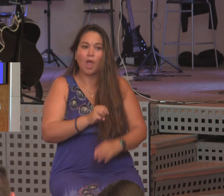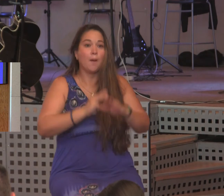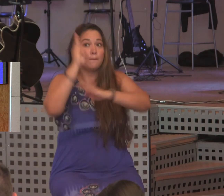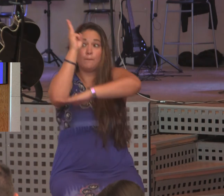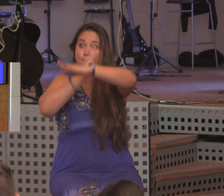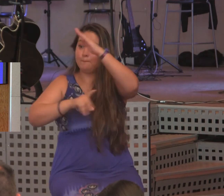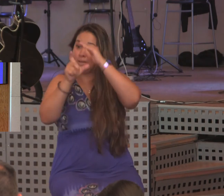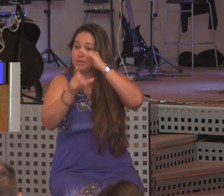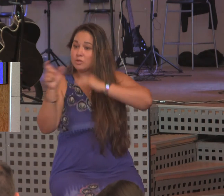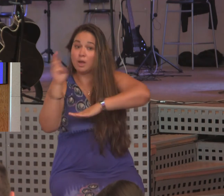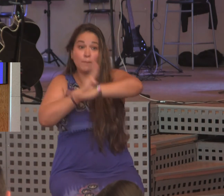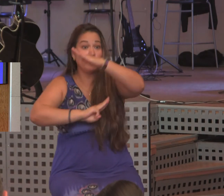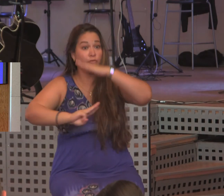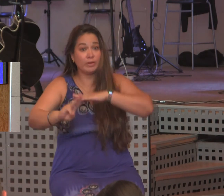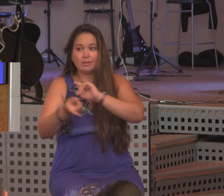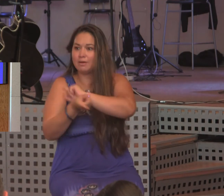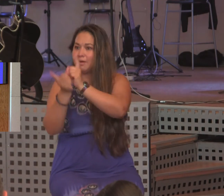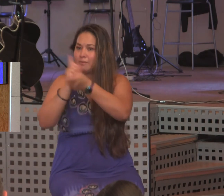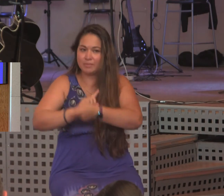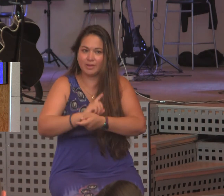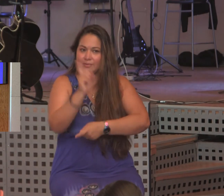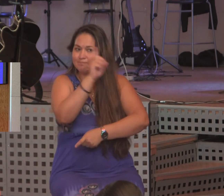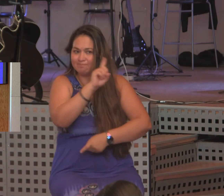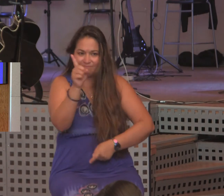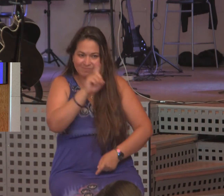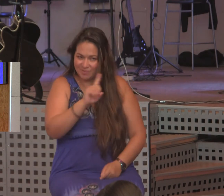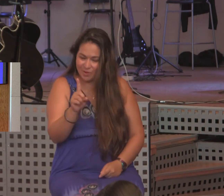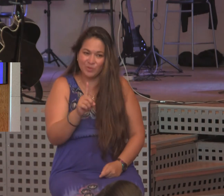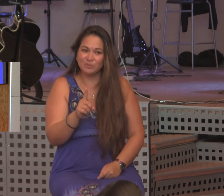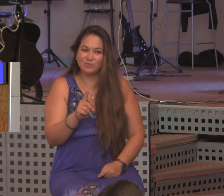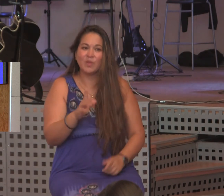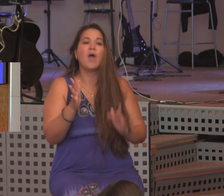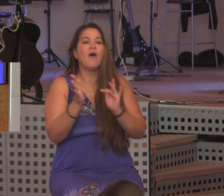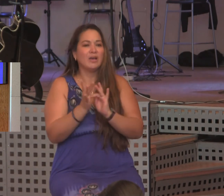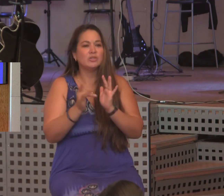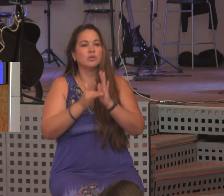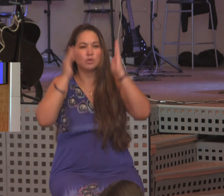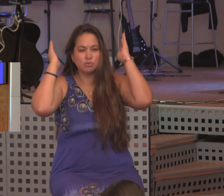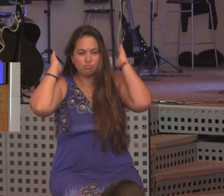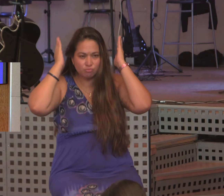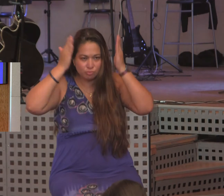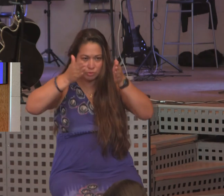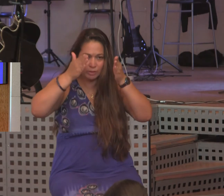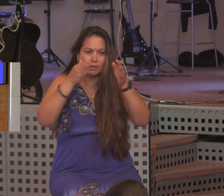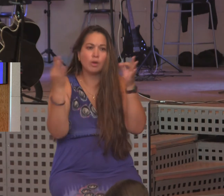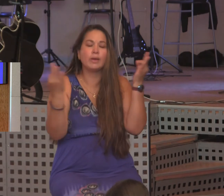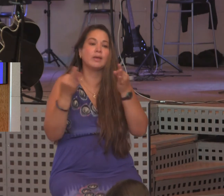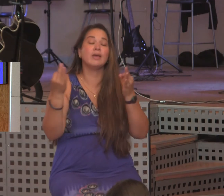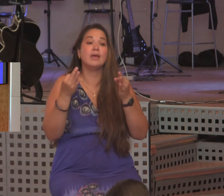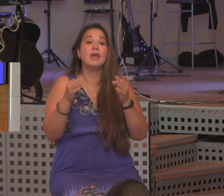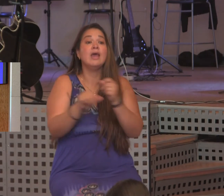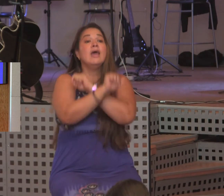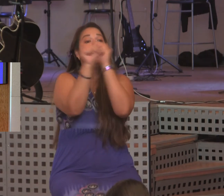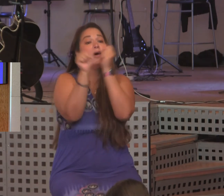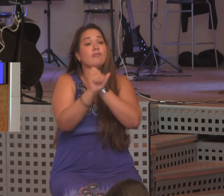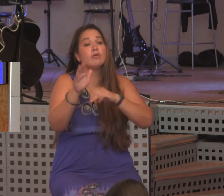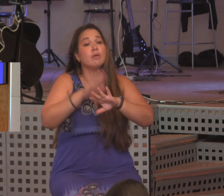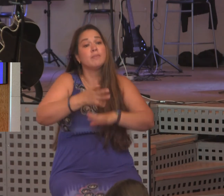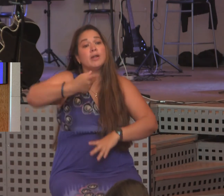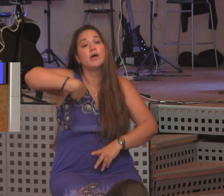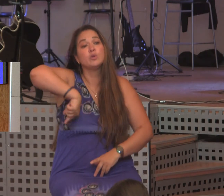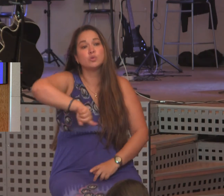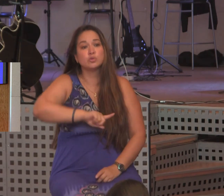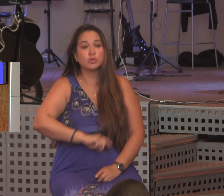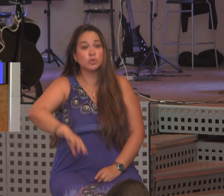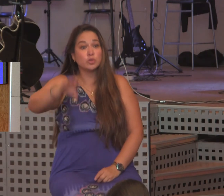todo eso, para nada. Está más centrado en la forma de oír, porque en ese mismo